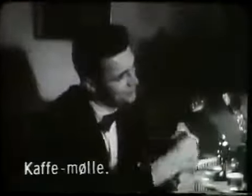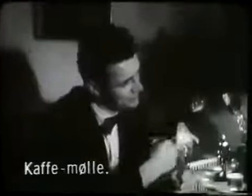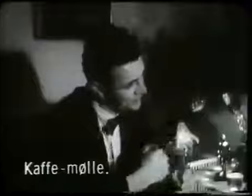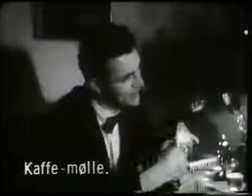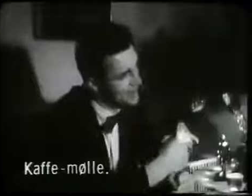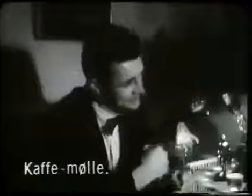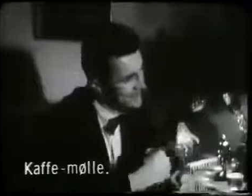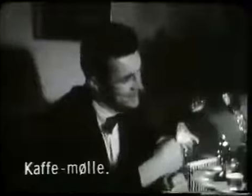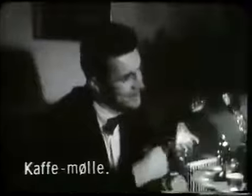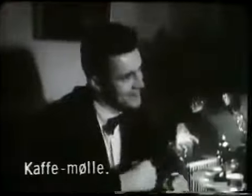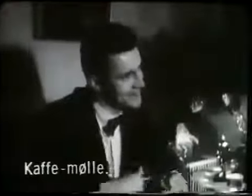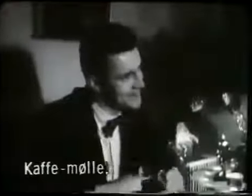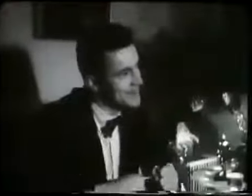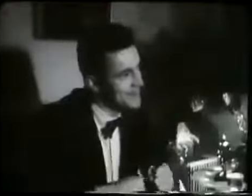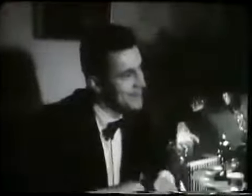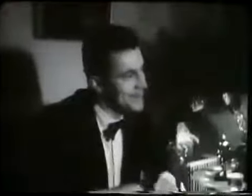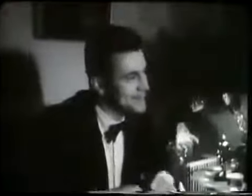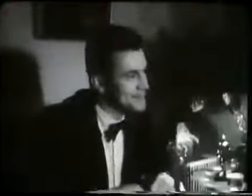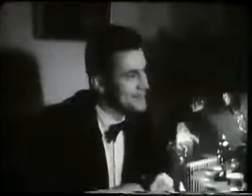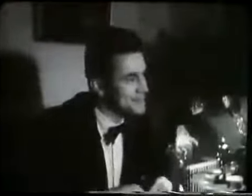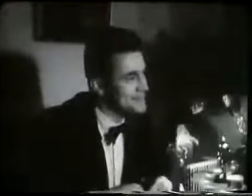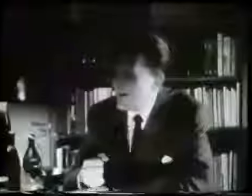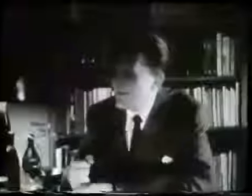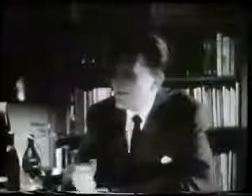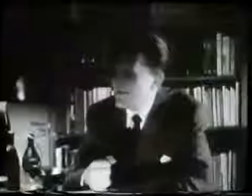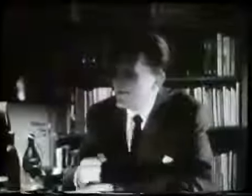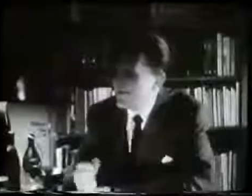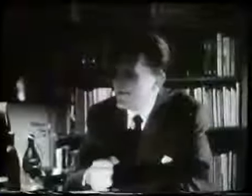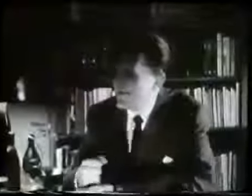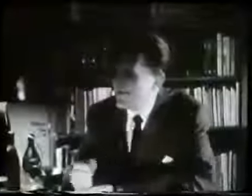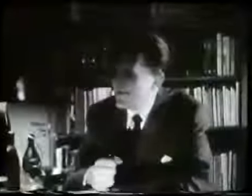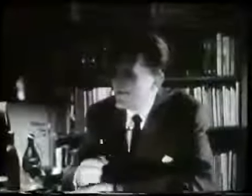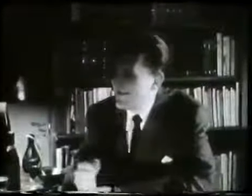Kaffe. Nå, kaffe.